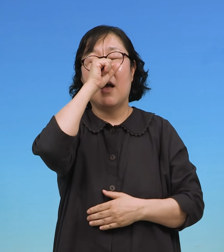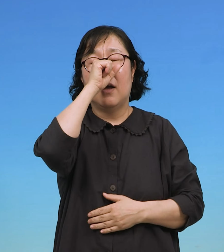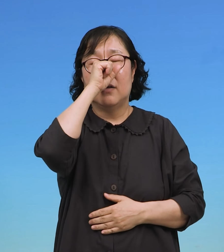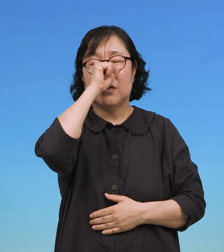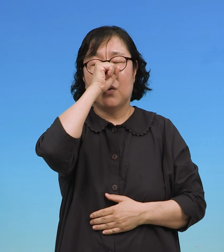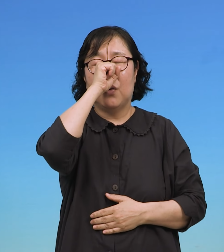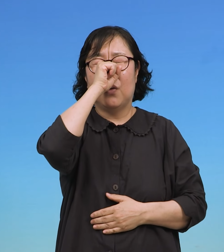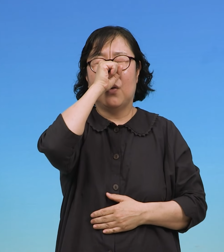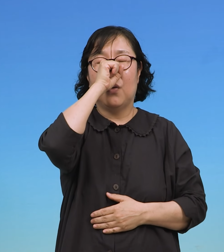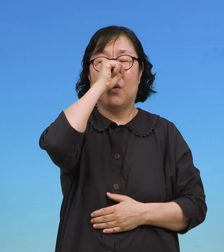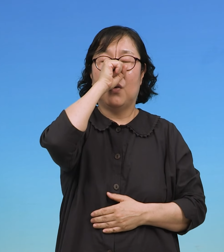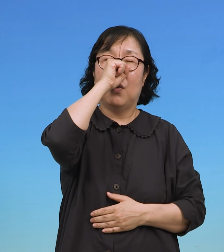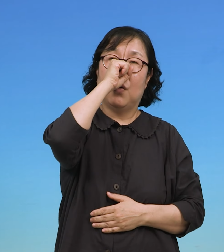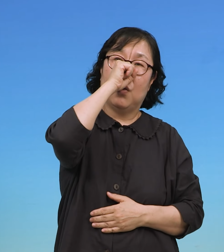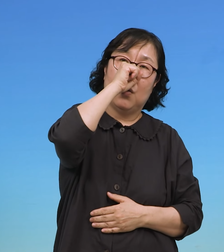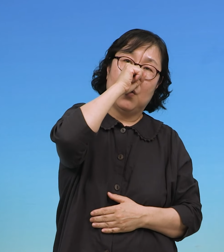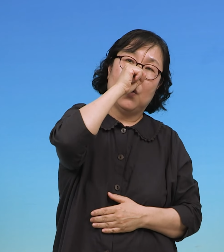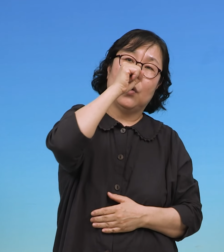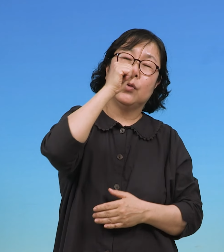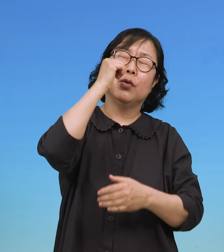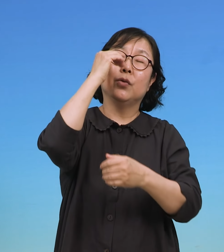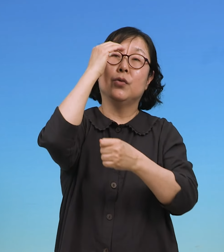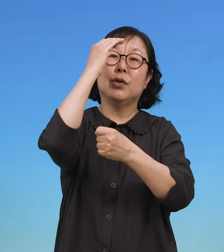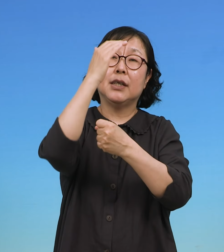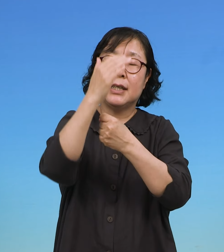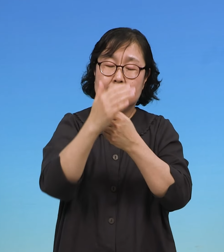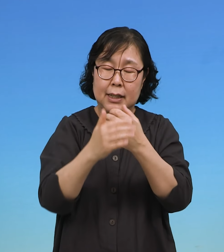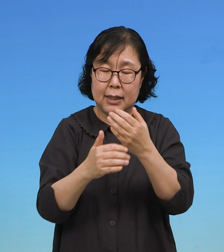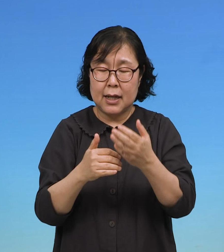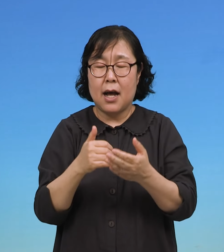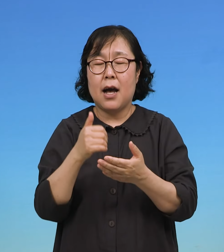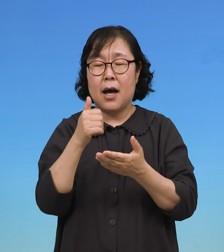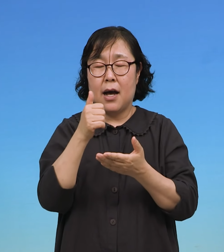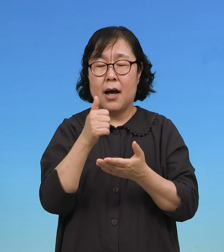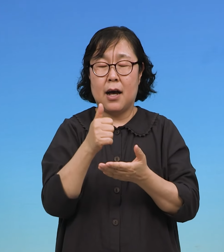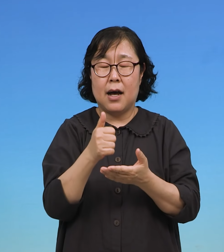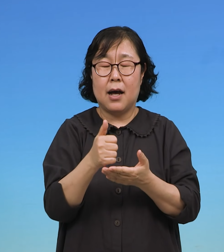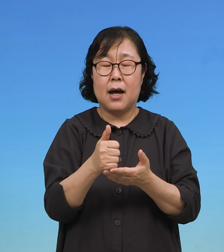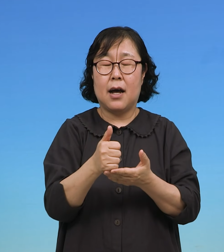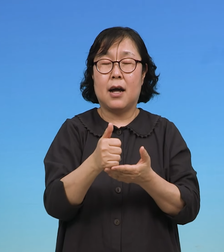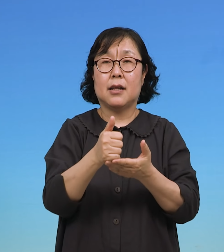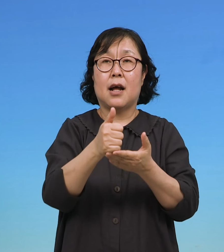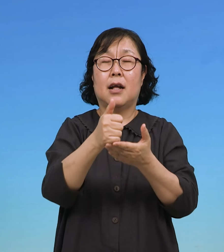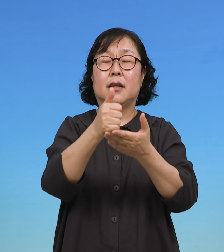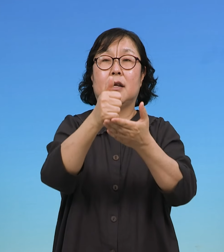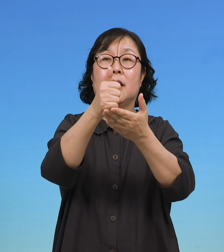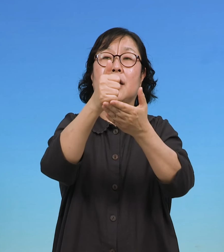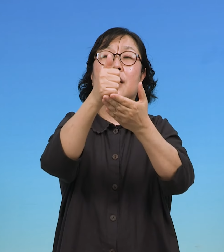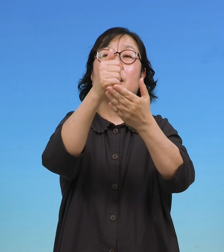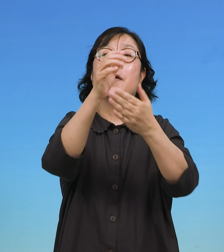지난 세월 되돌아보며 내가 할 수 있는 고백 한마디, 좋으신 하나님,